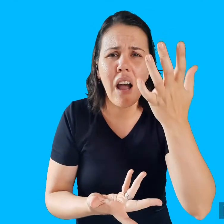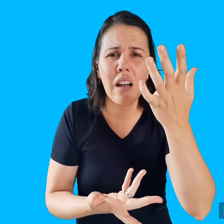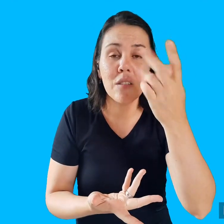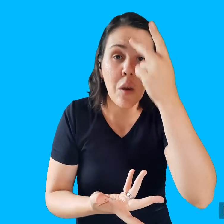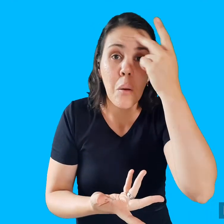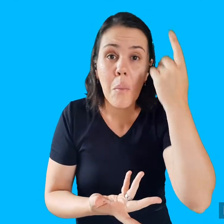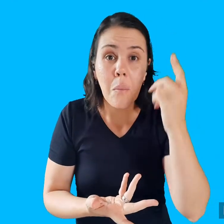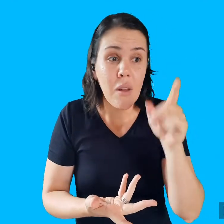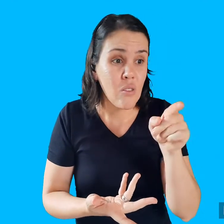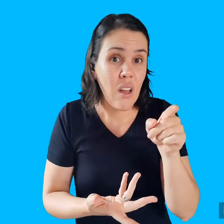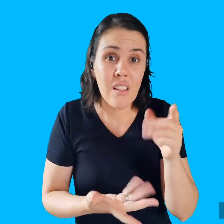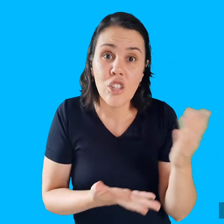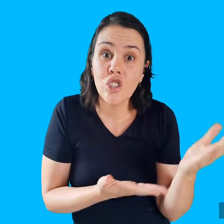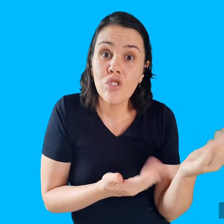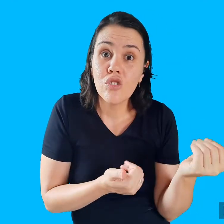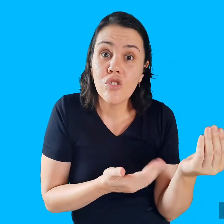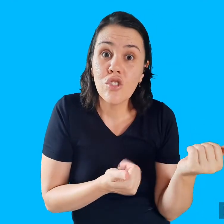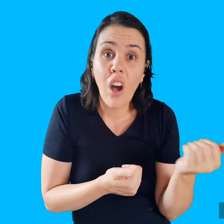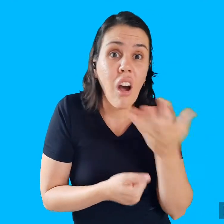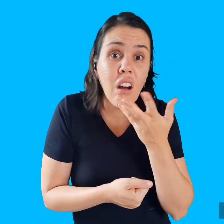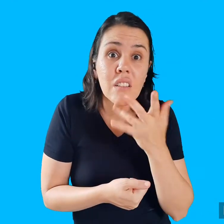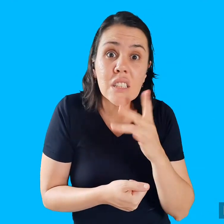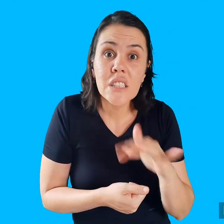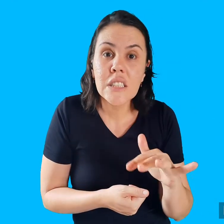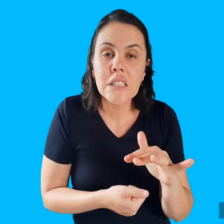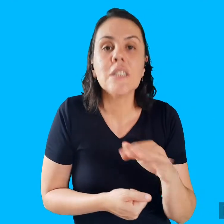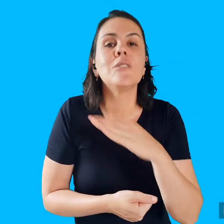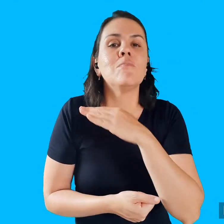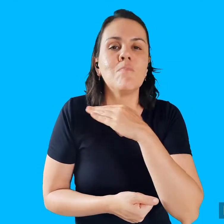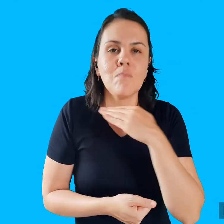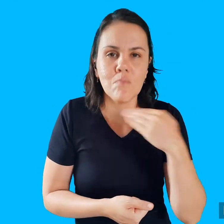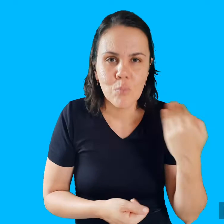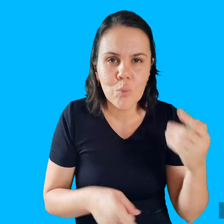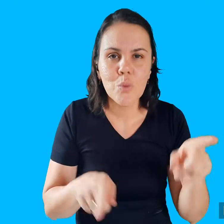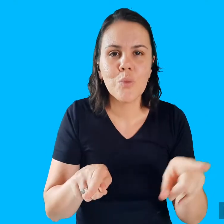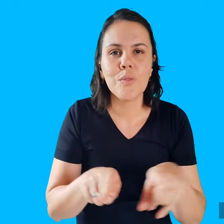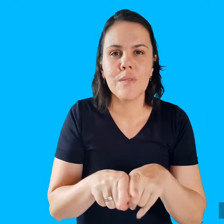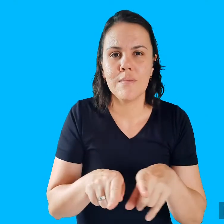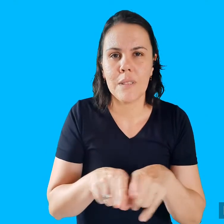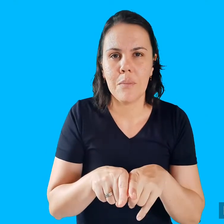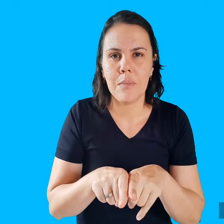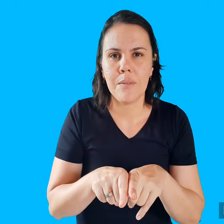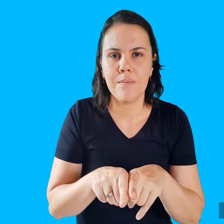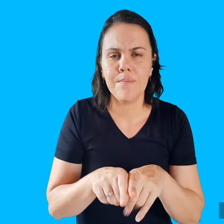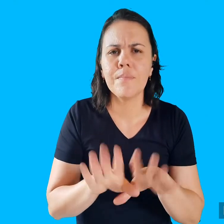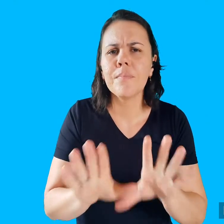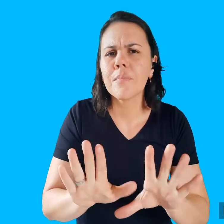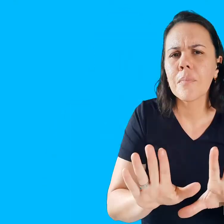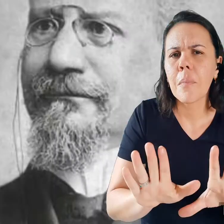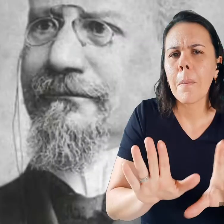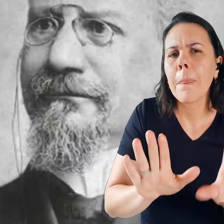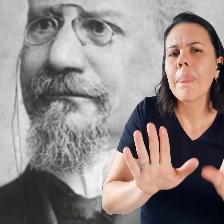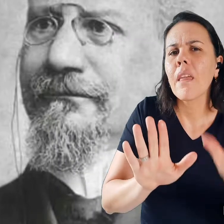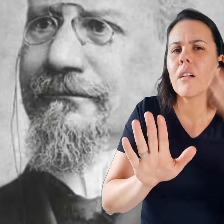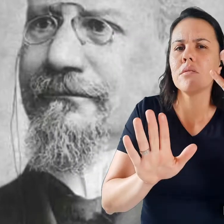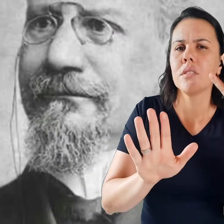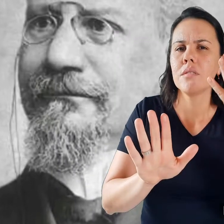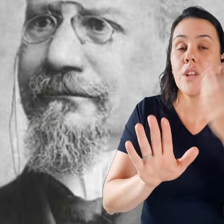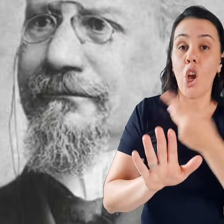pessoa jovem, criança, elas também morriam por causa dessas doenças. Mas aí algo aconteceu. O presidente passou